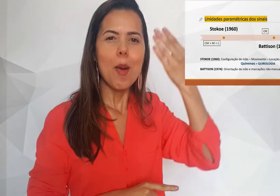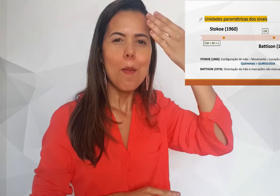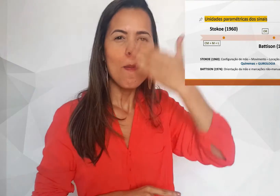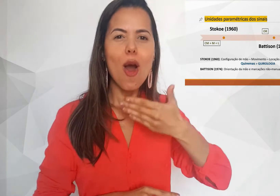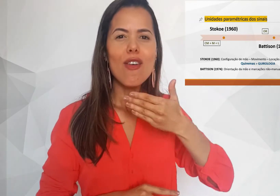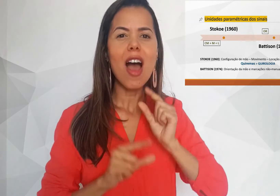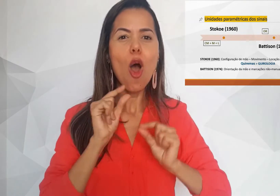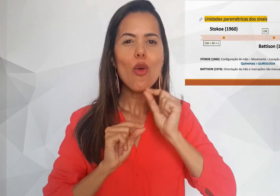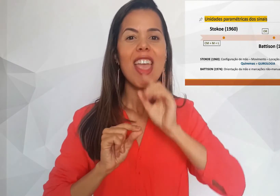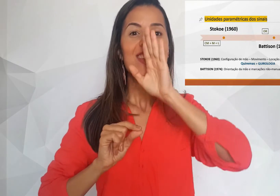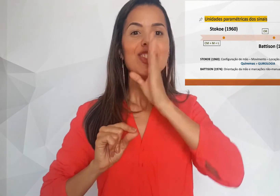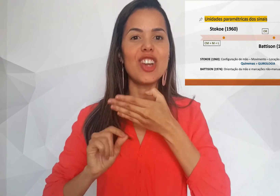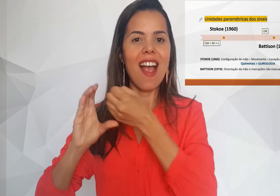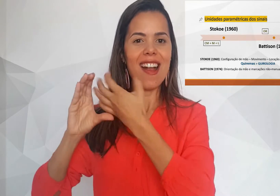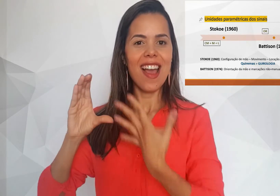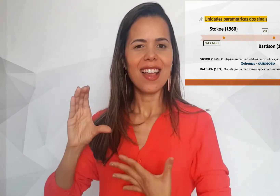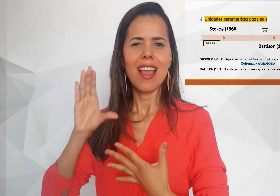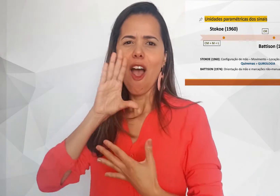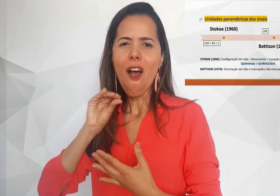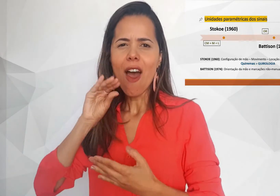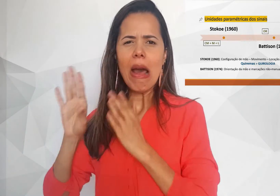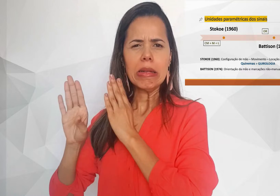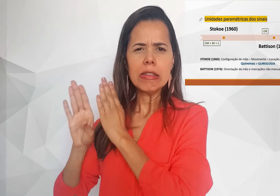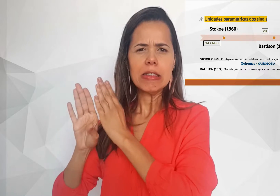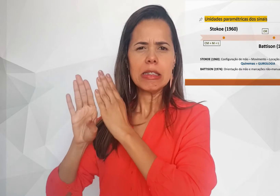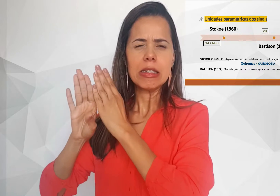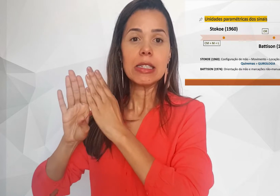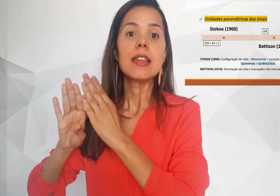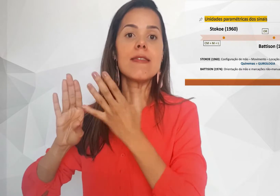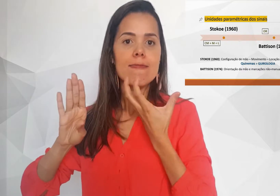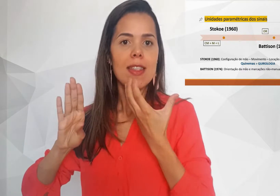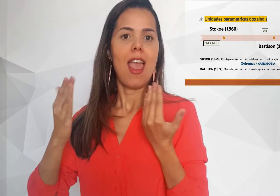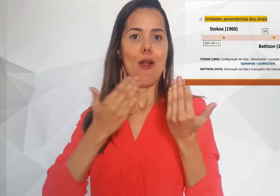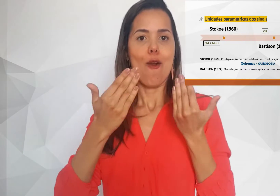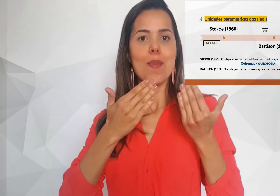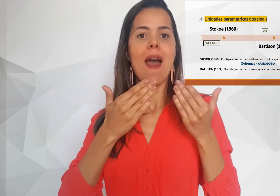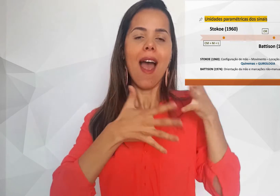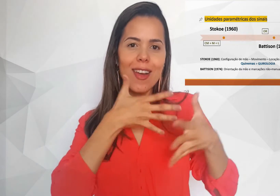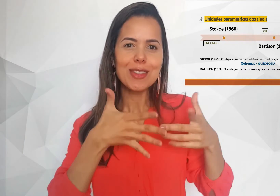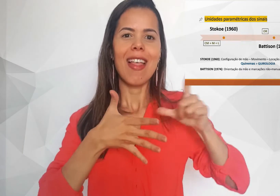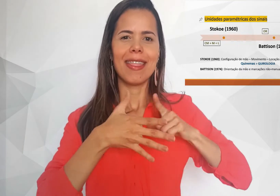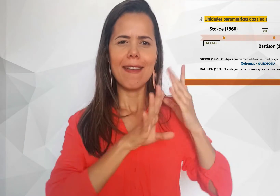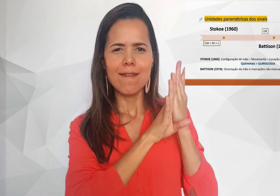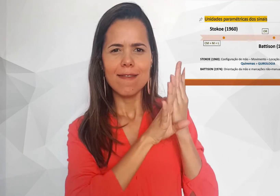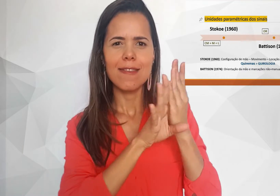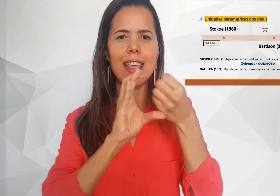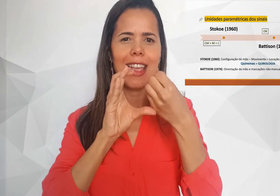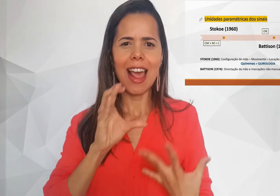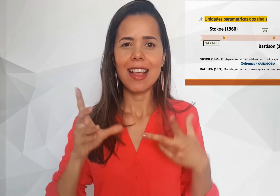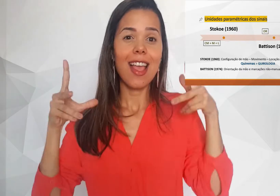sinais aquilo que as pesquisas no campo da linguística já haviam confirmado de princípios linguísticos a